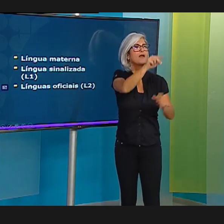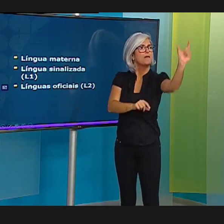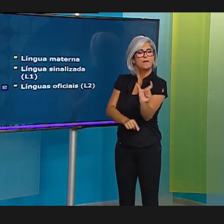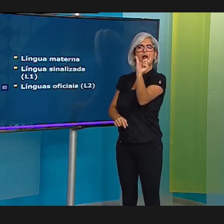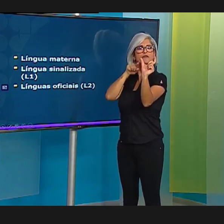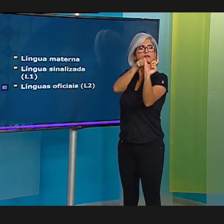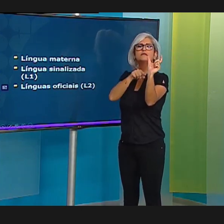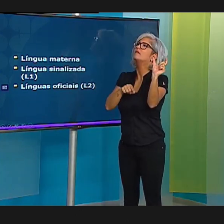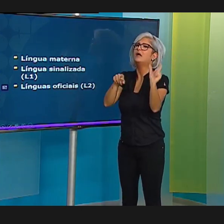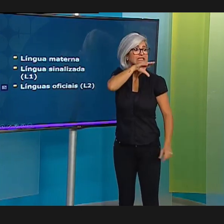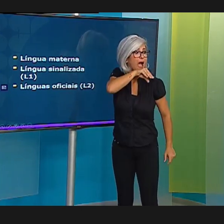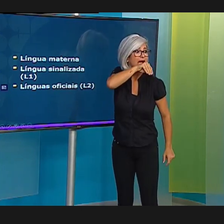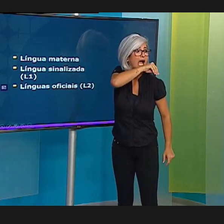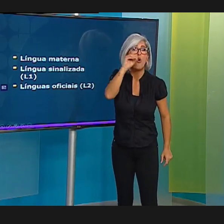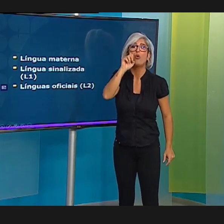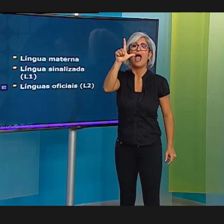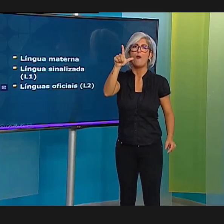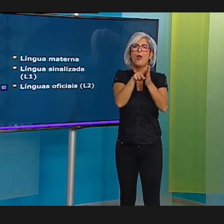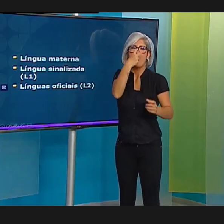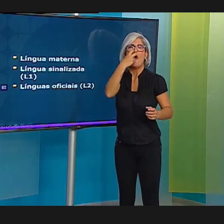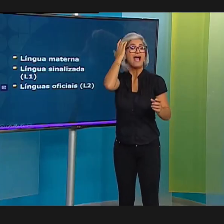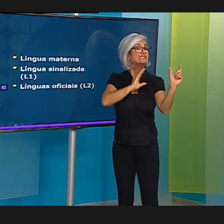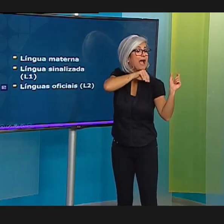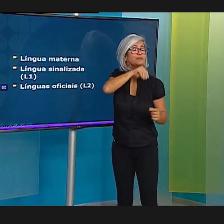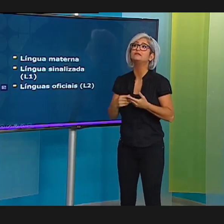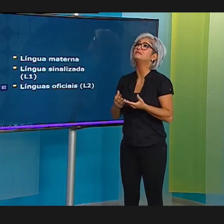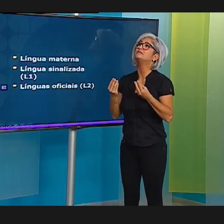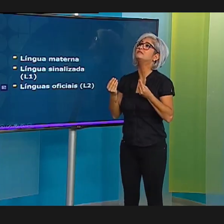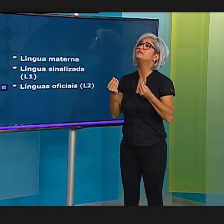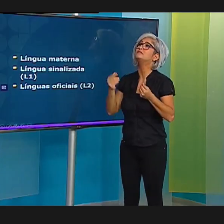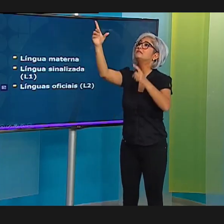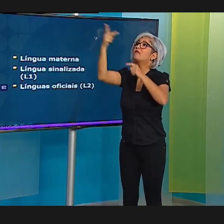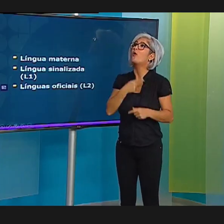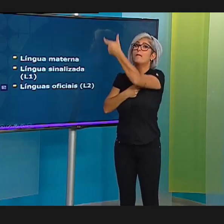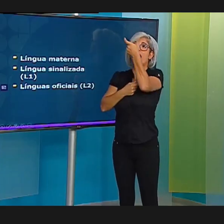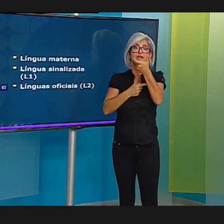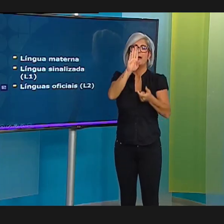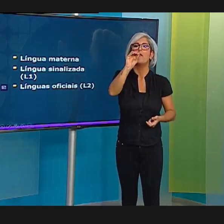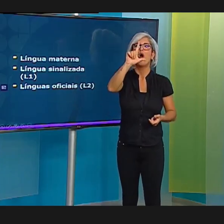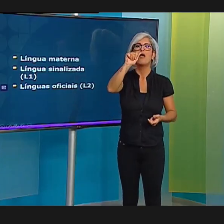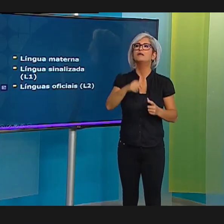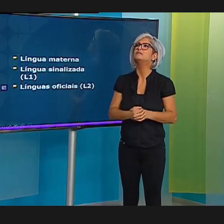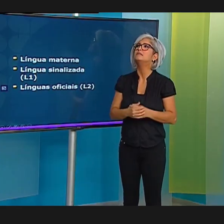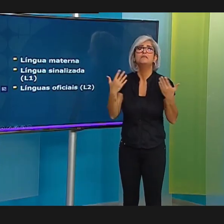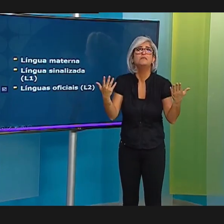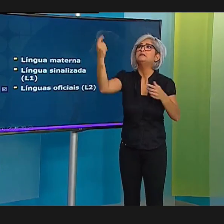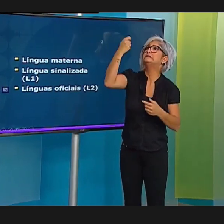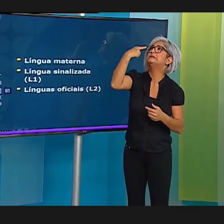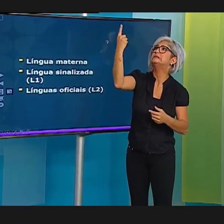que o surdo não tinha capacidade de aprendizagem. Por quê? Porque o método era oral, o surdo tinha que oralizar para poder se apropriar do conhecimento. Então, a palavra bola era